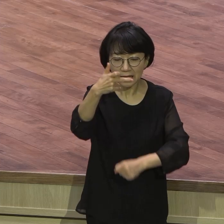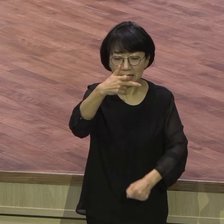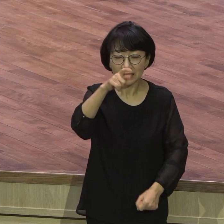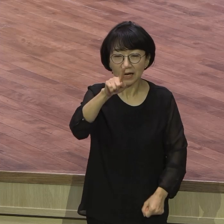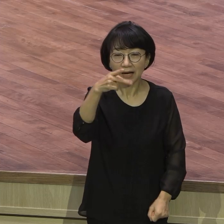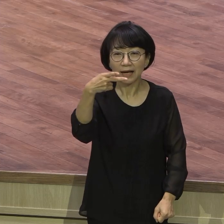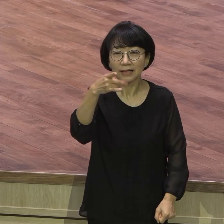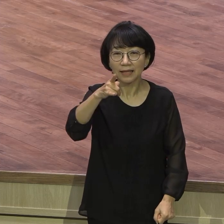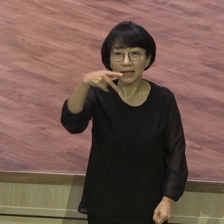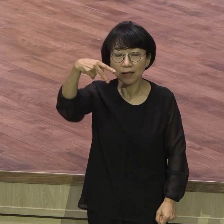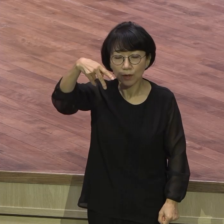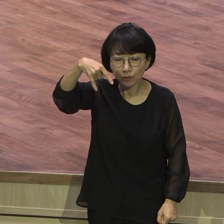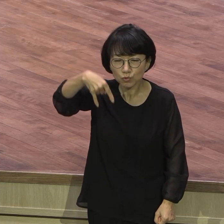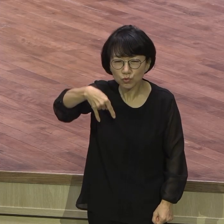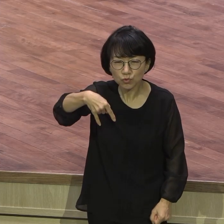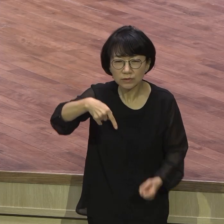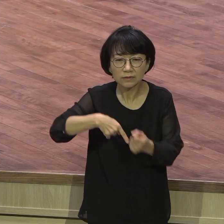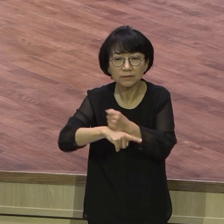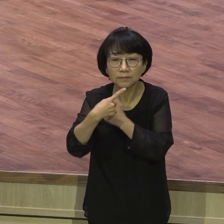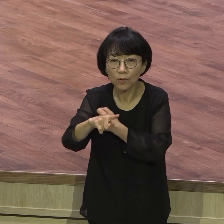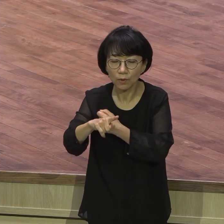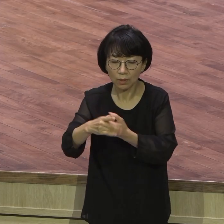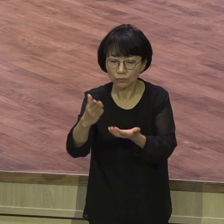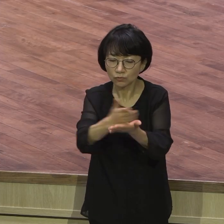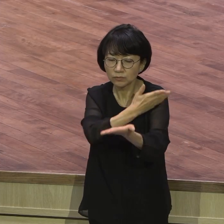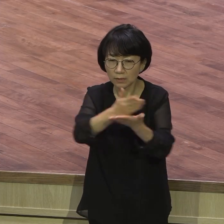구별하여 구별하여 따로 따로 떼어놓는다 떼어놓는다 라는 뜻이에요.